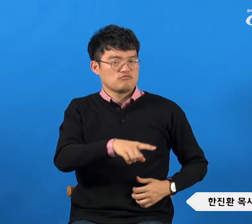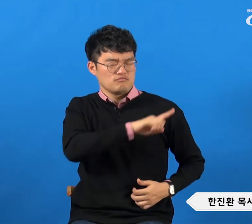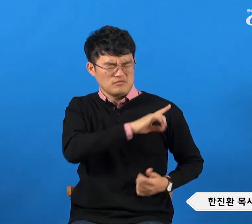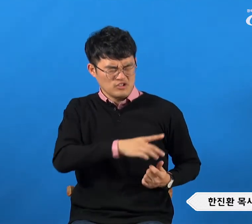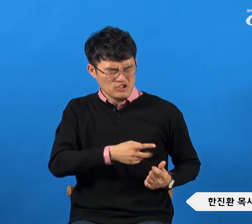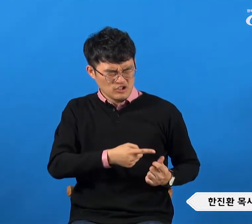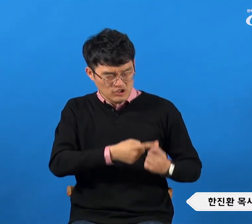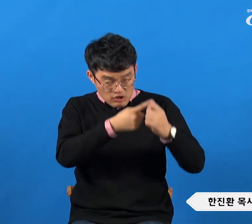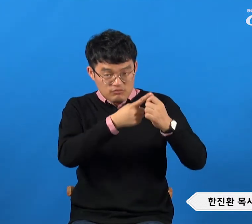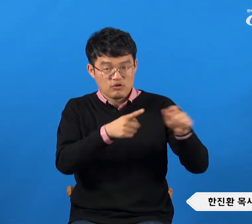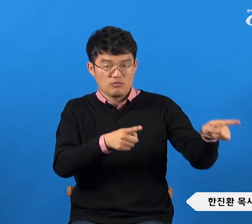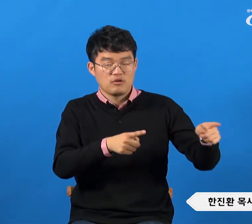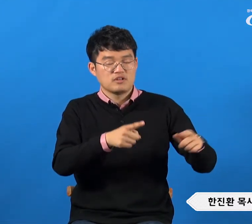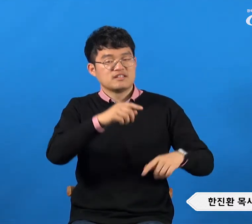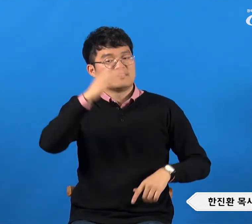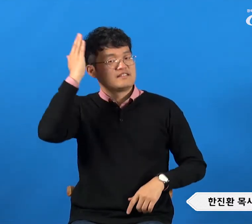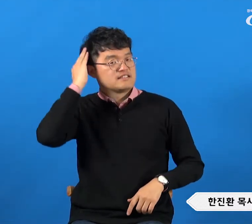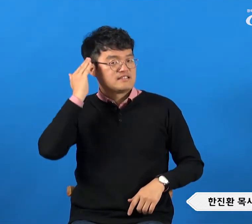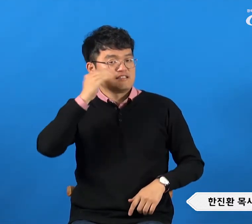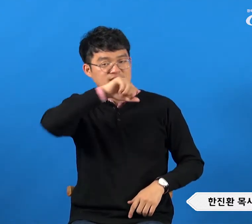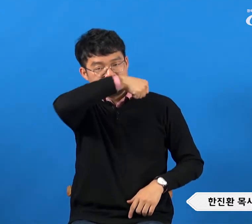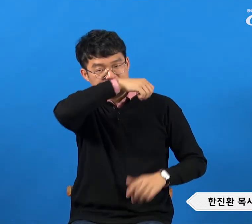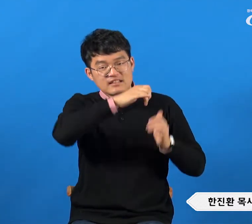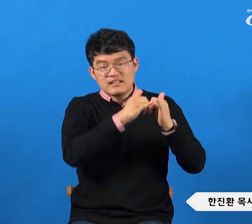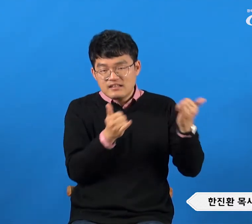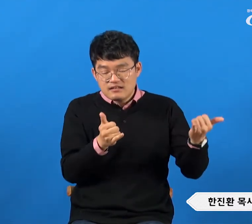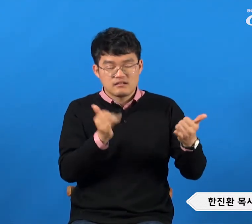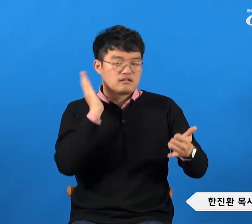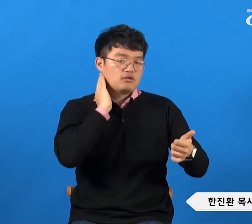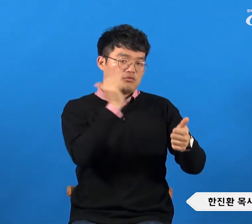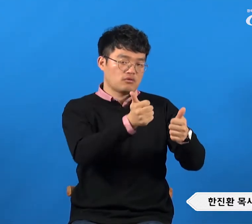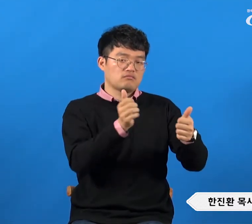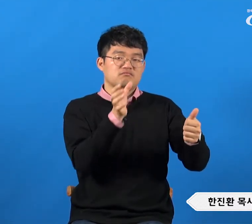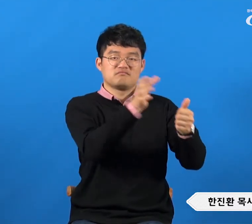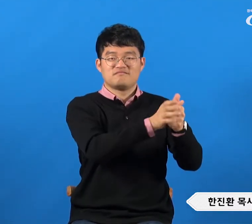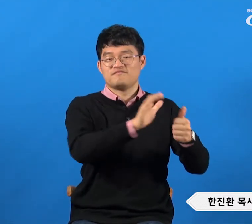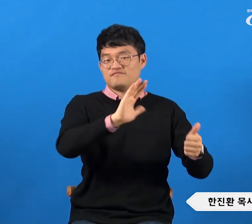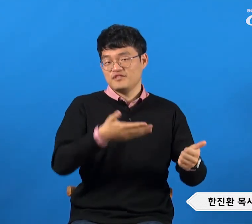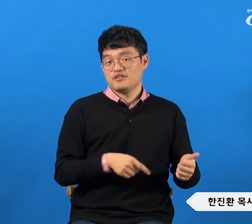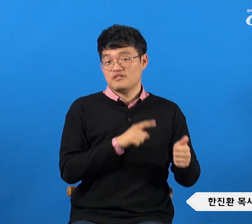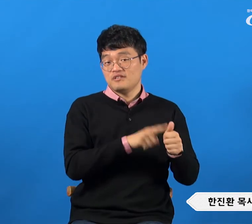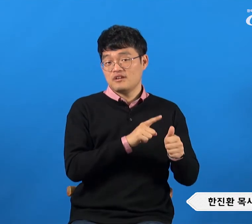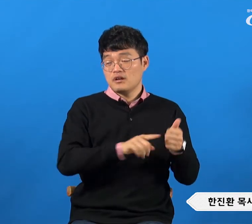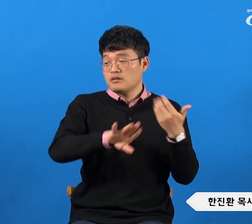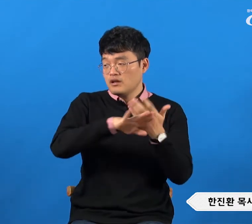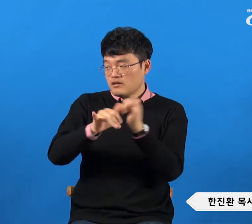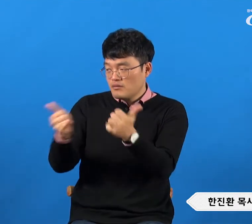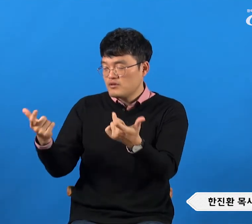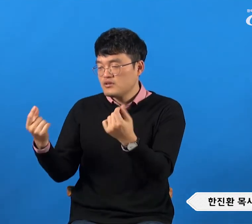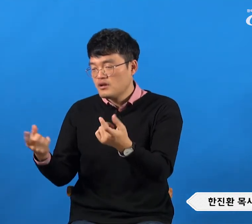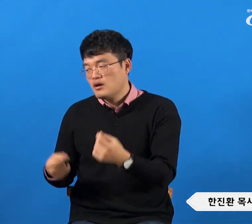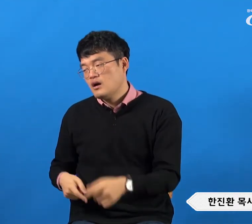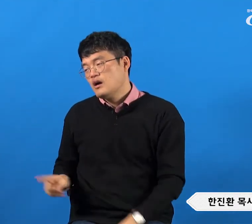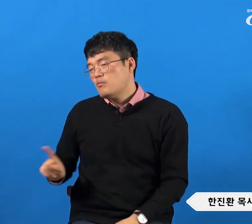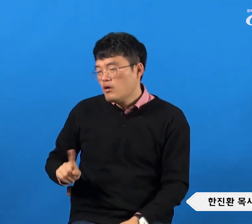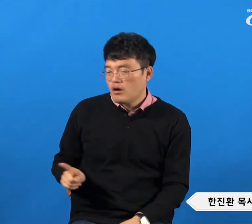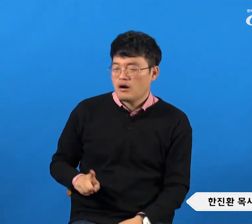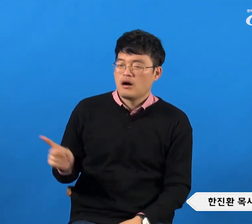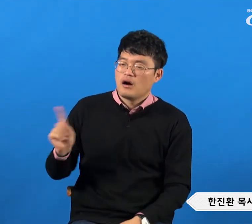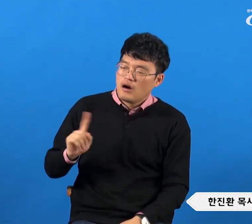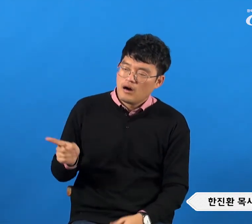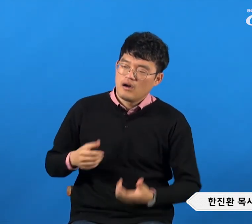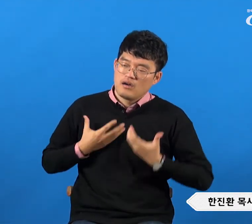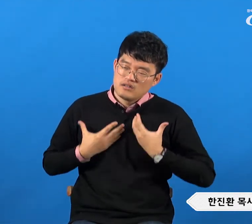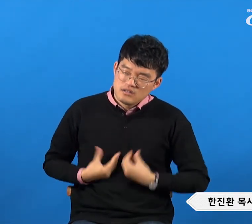만델라가 만약에 남들처럼 비관하고 신세 타령이나 하고 그랬다면 벌써